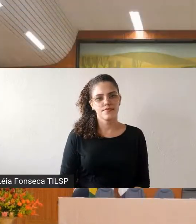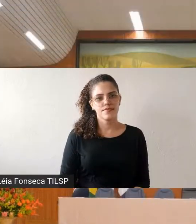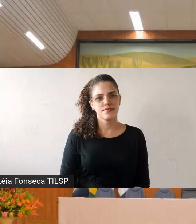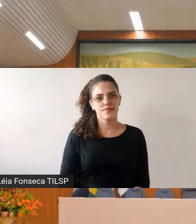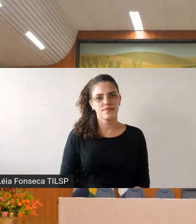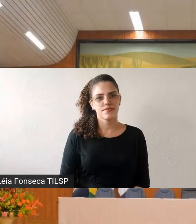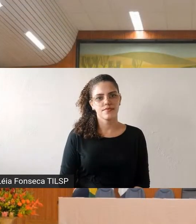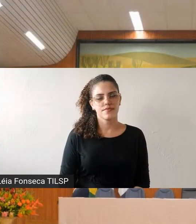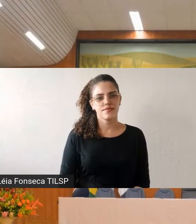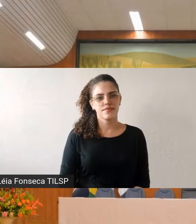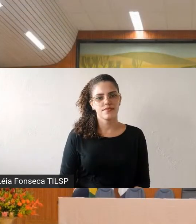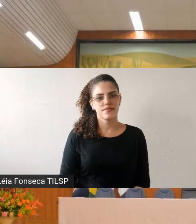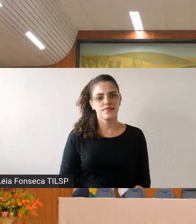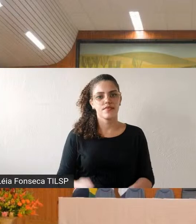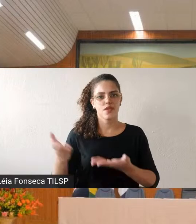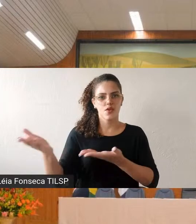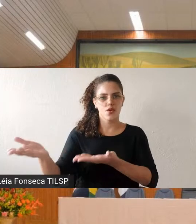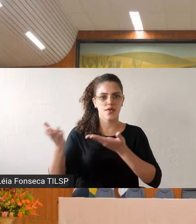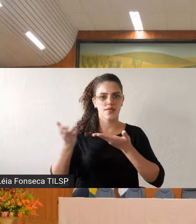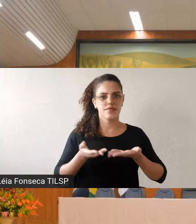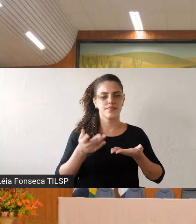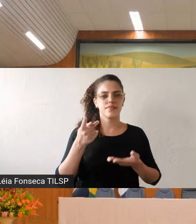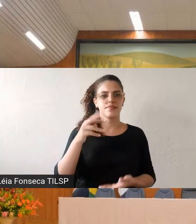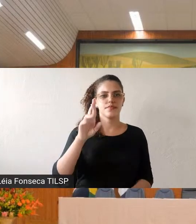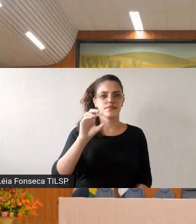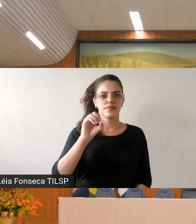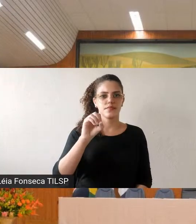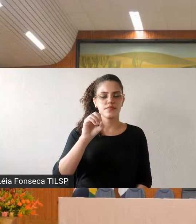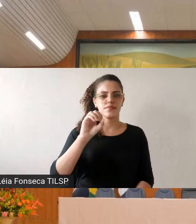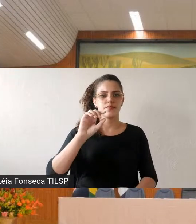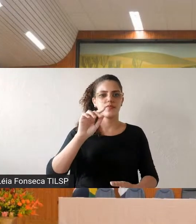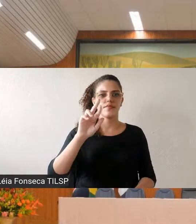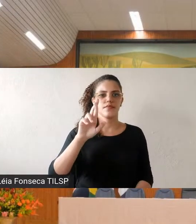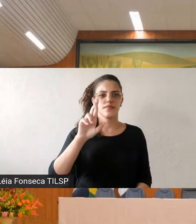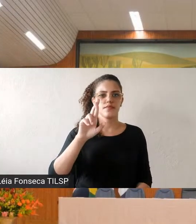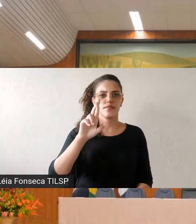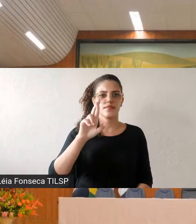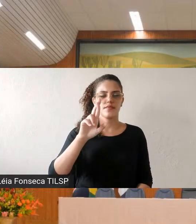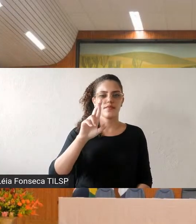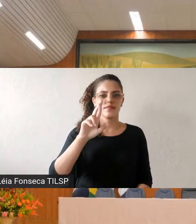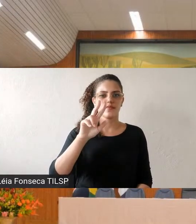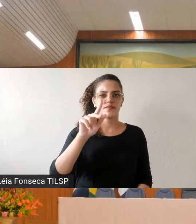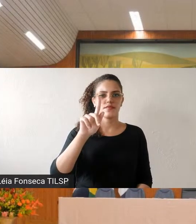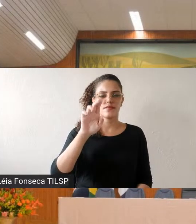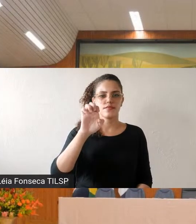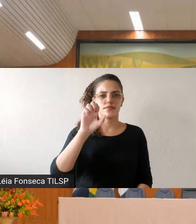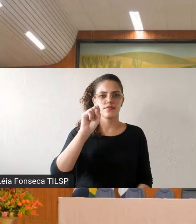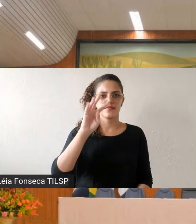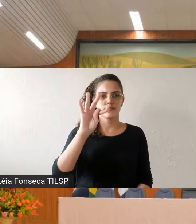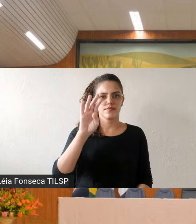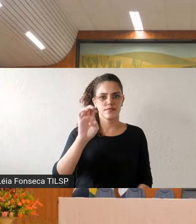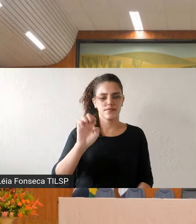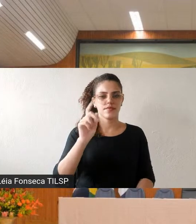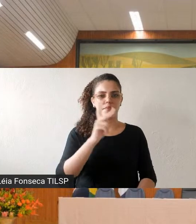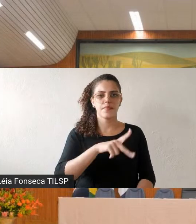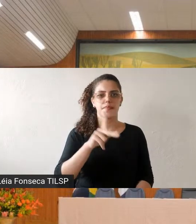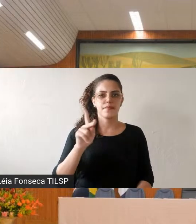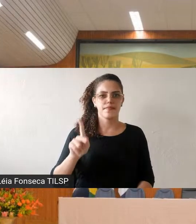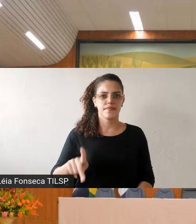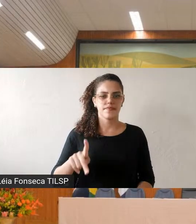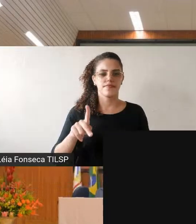Convida-se a pró-reitora de ensino de graduação, PREG, professora Maria do Socorro de Lima Oliveira, para fazer